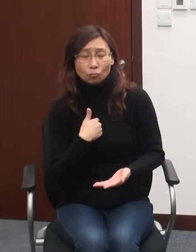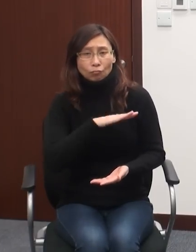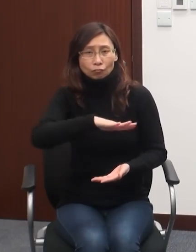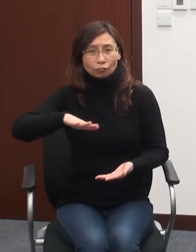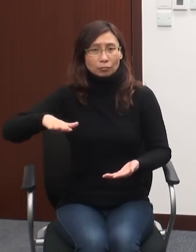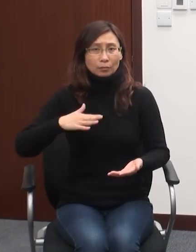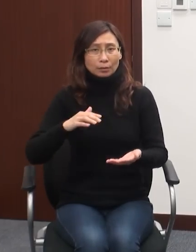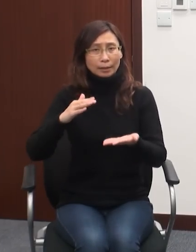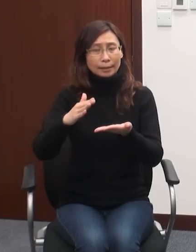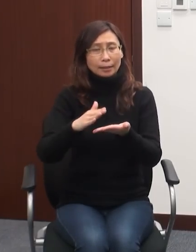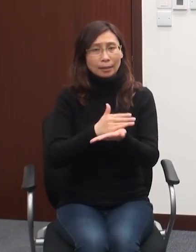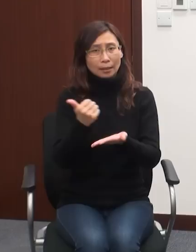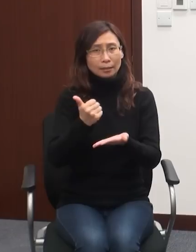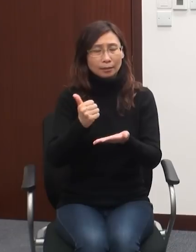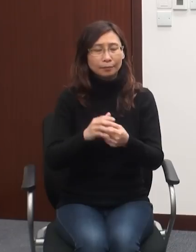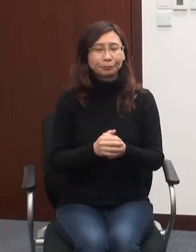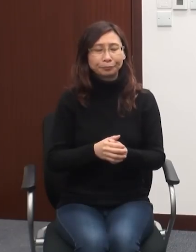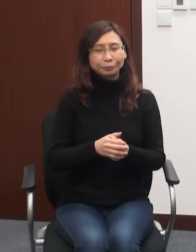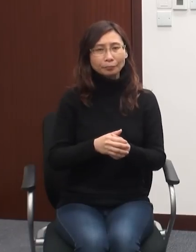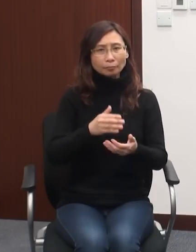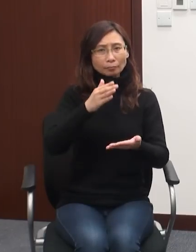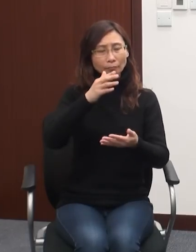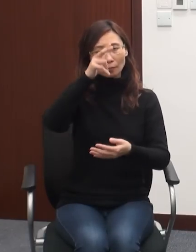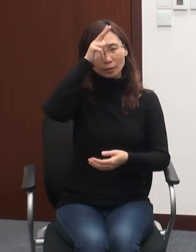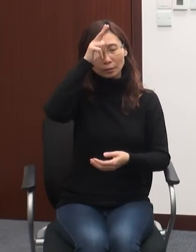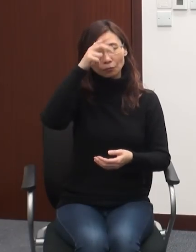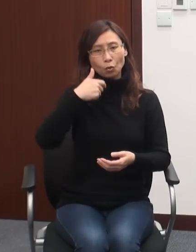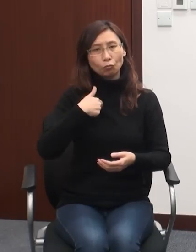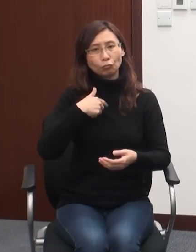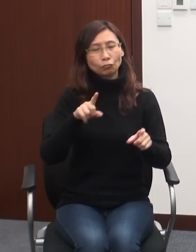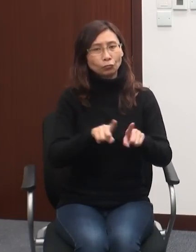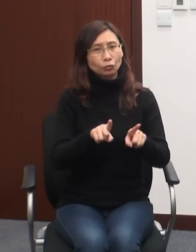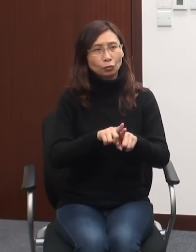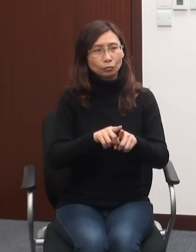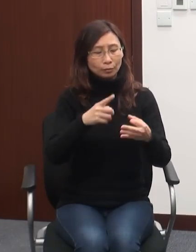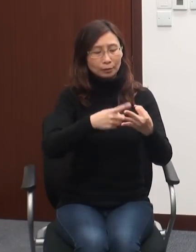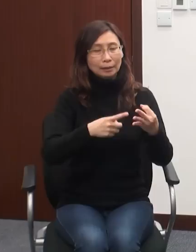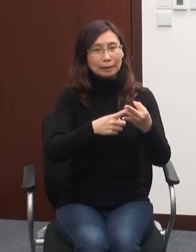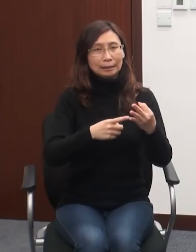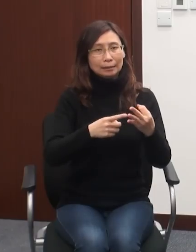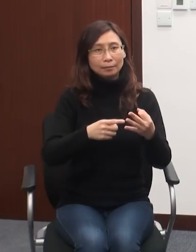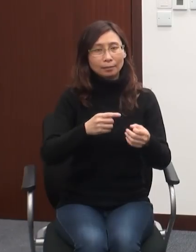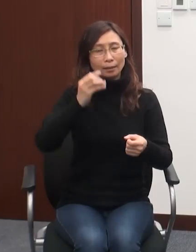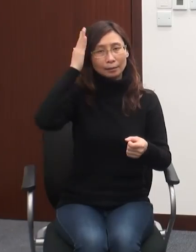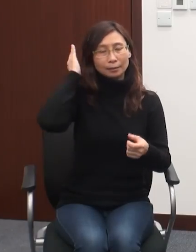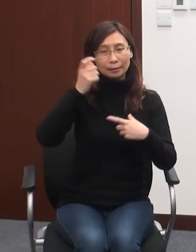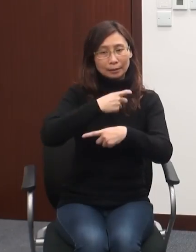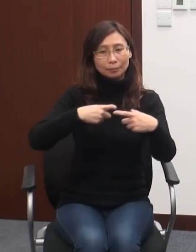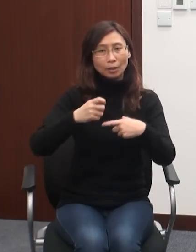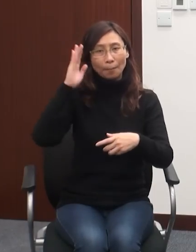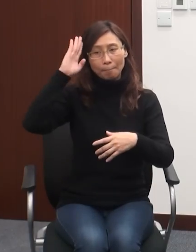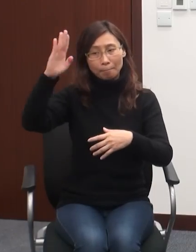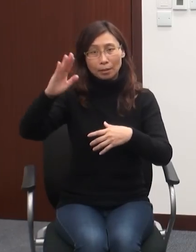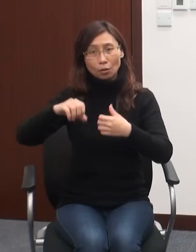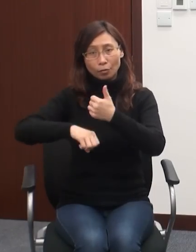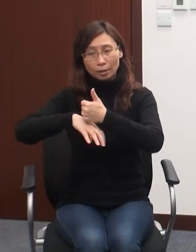政府，同樣咁樣出發，即係我同阿曾蔭權咁同阿曾俊華同佢出發。未來基金，佢覺得未